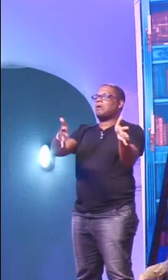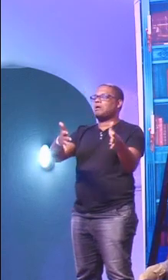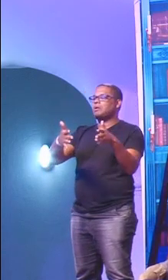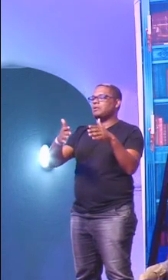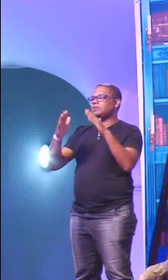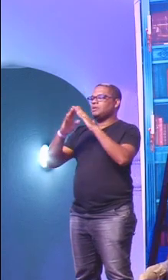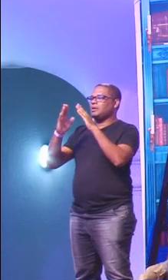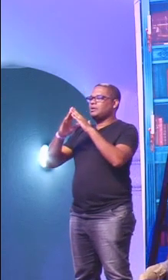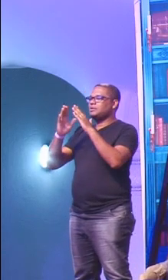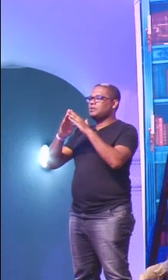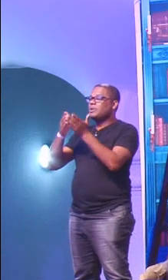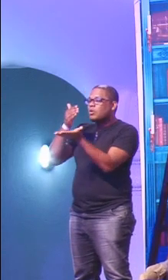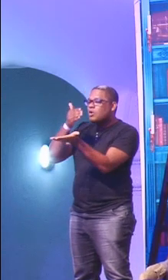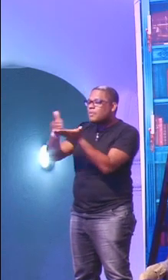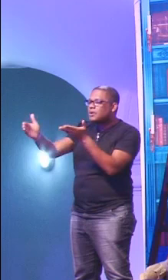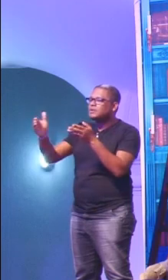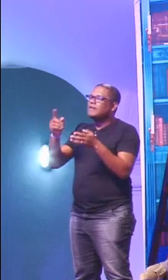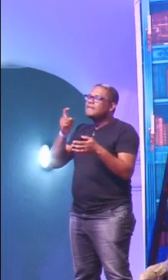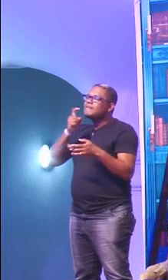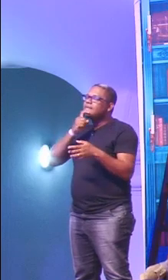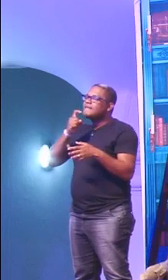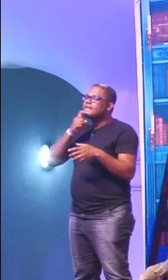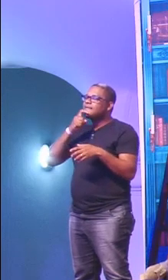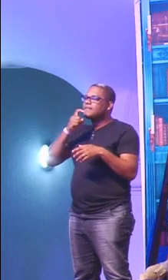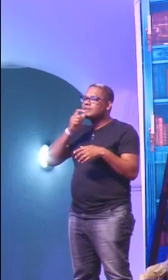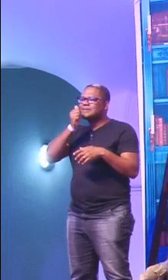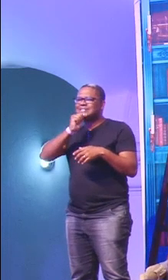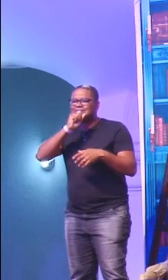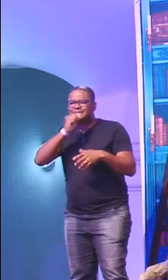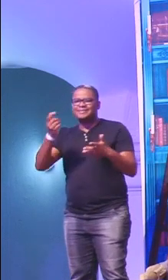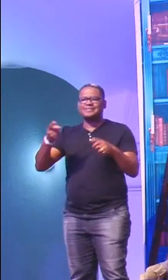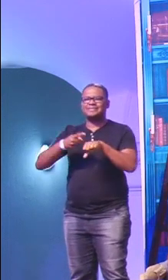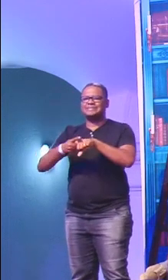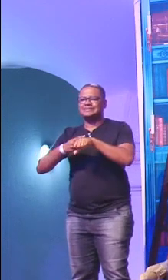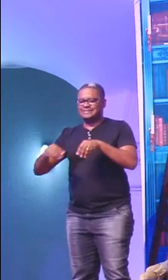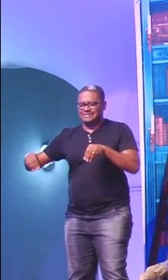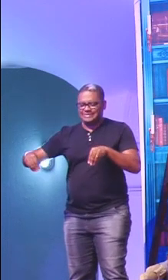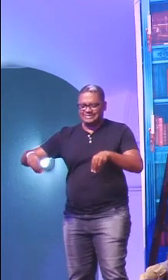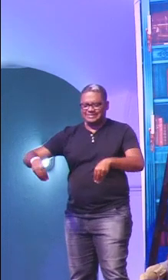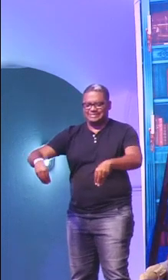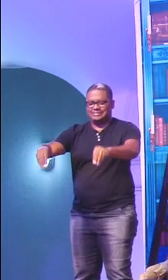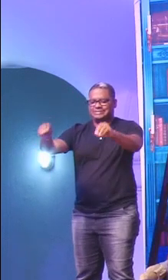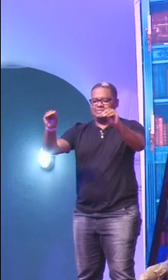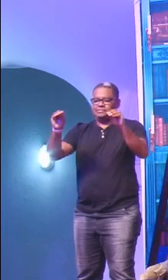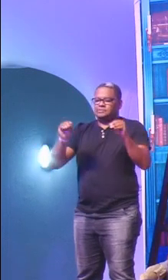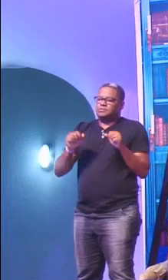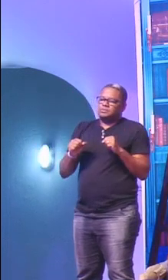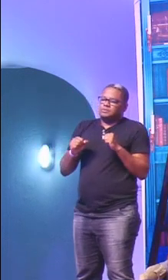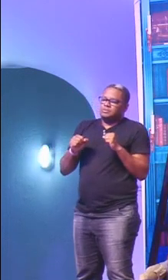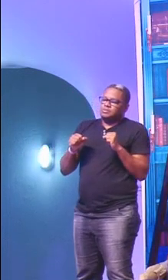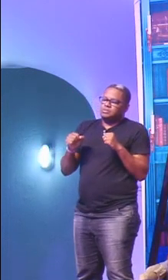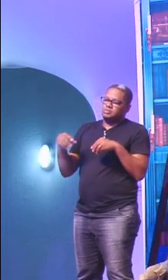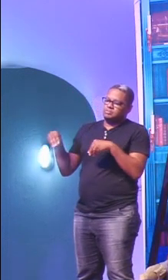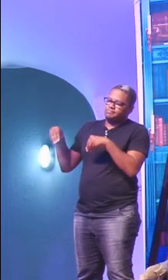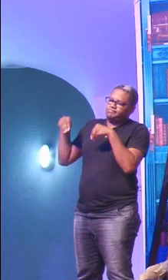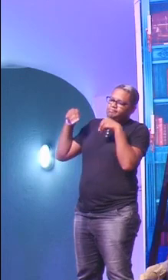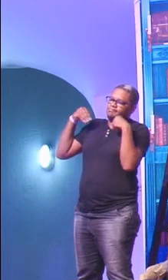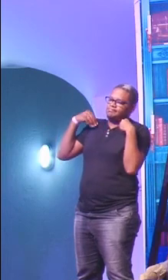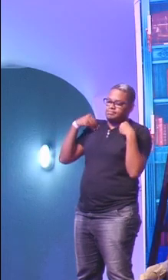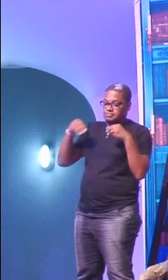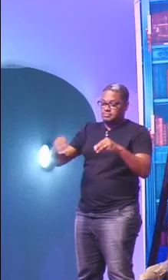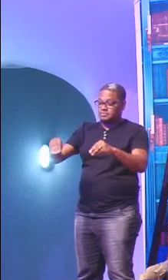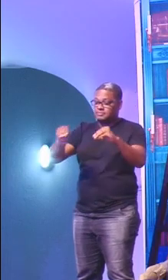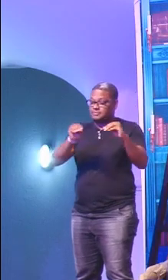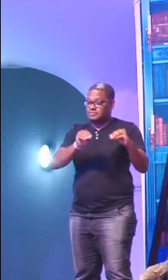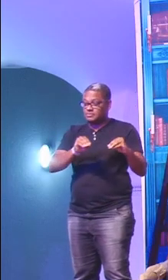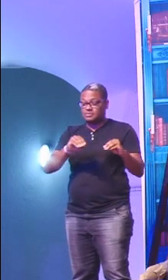do inverno, e não fosse a mãe levar uma coberta para ele, meu irmão teria congelado. Você pode até o